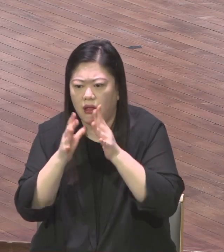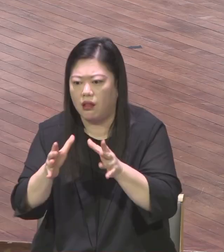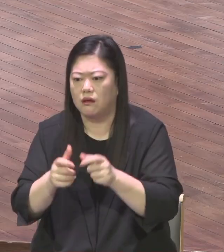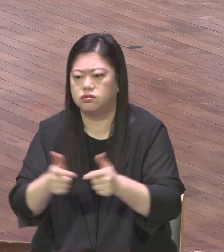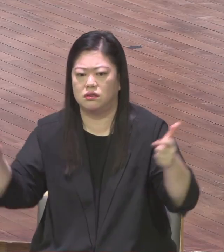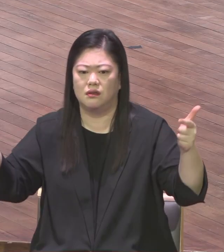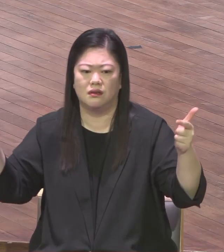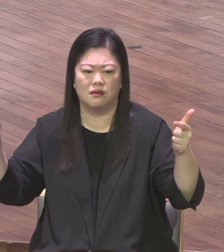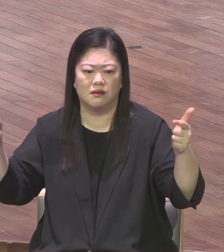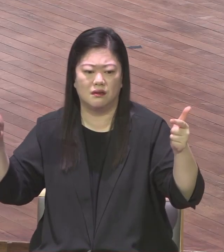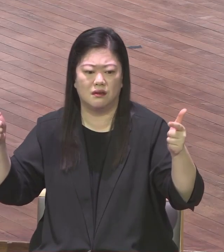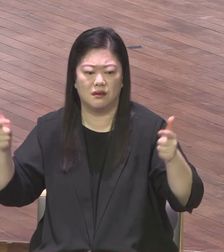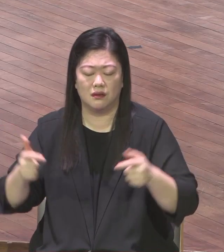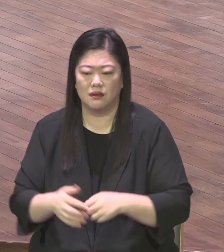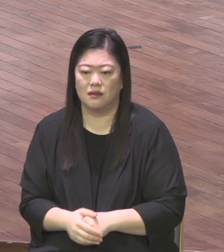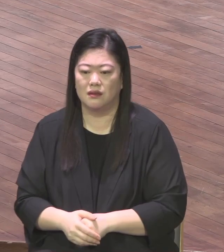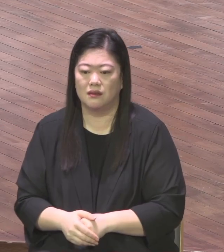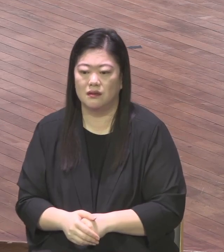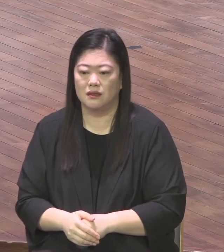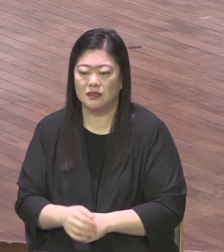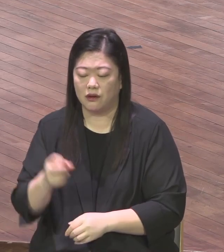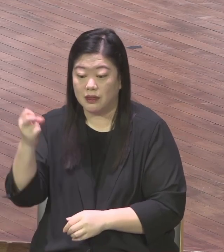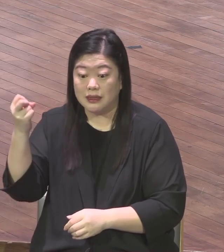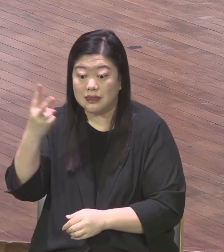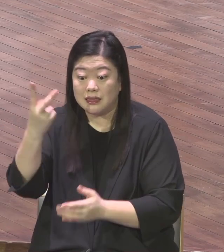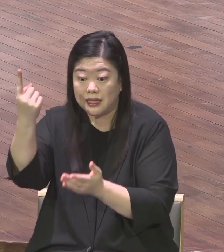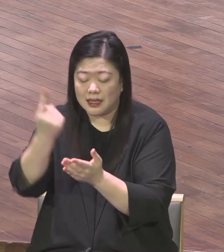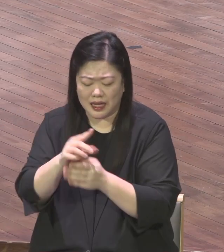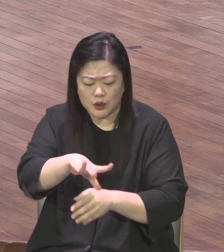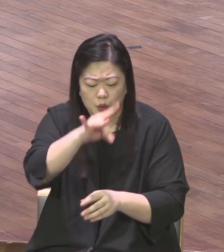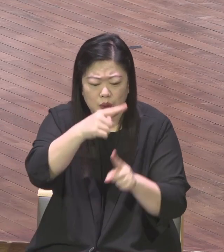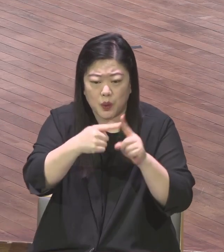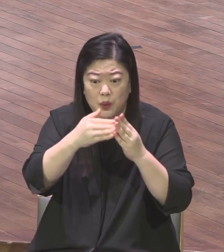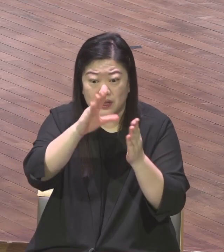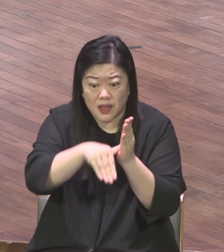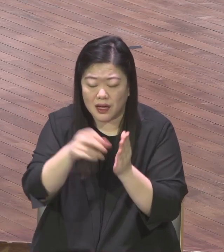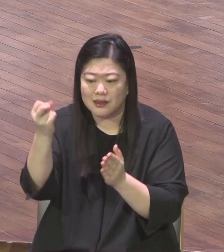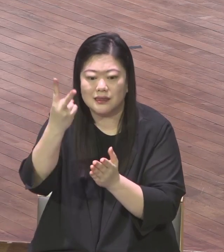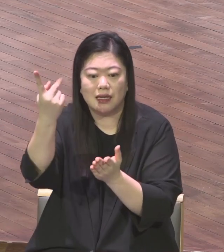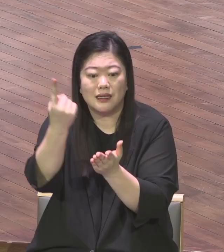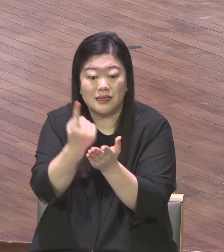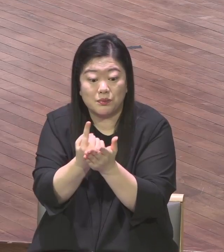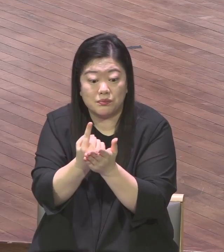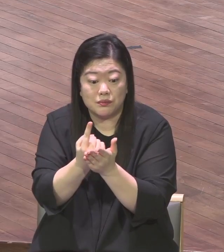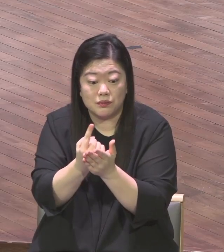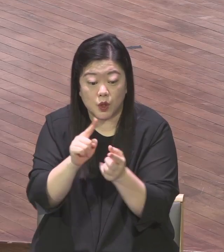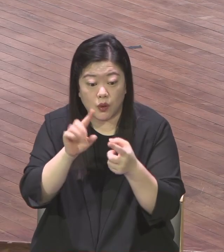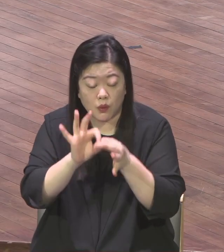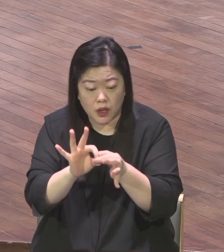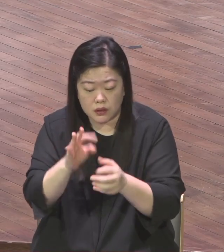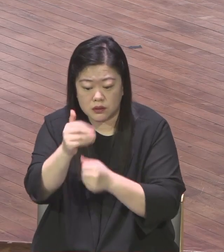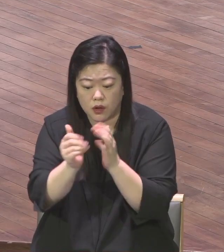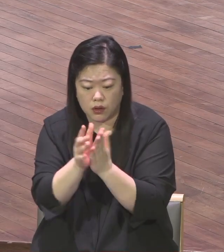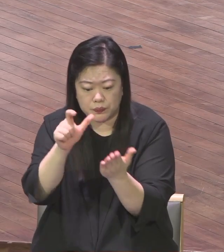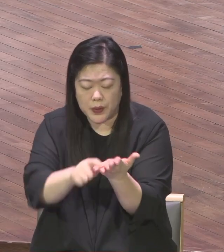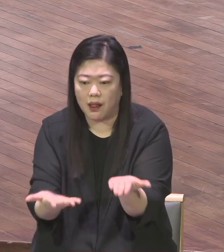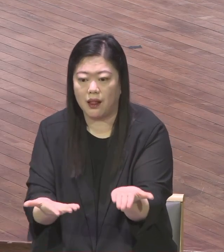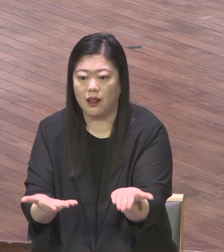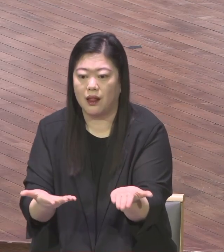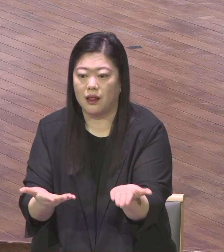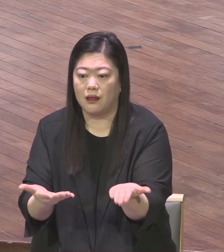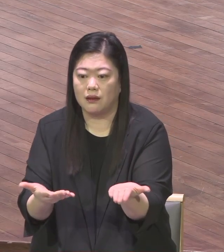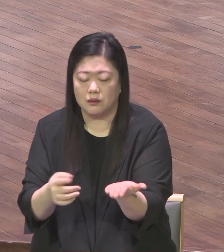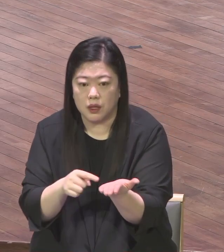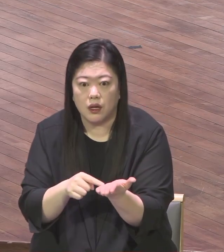재림과 관련된 기록된 이 말씀이 없었던 초대교회 때는 그 당시에는